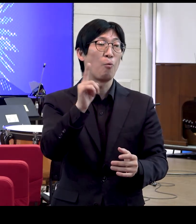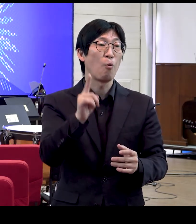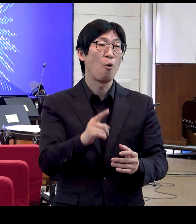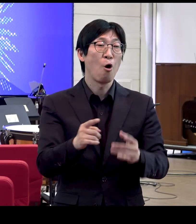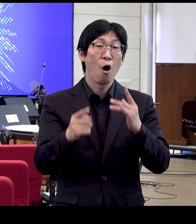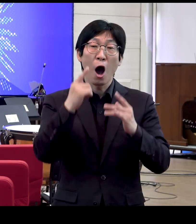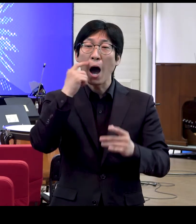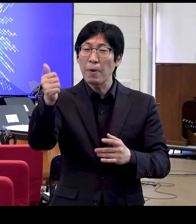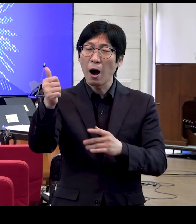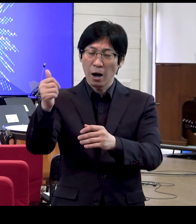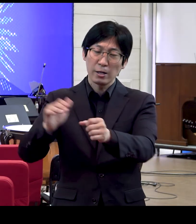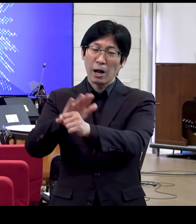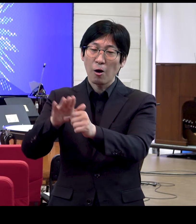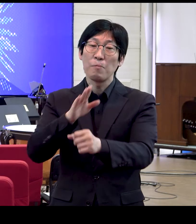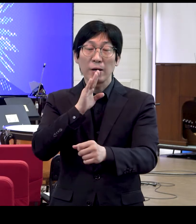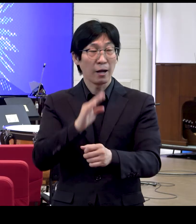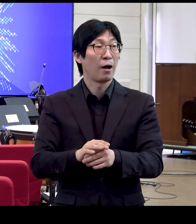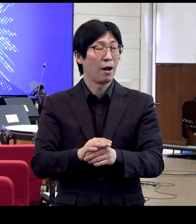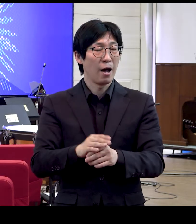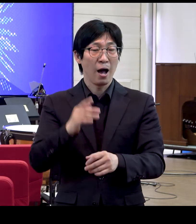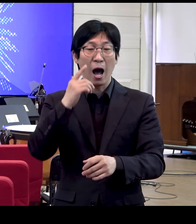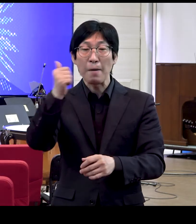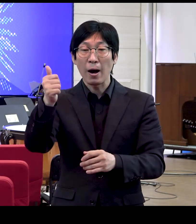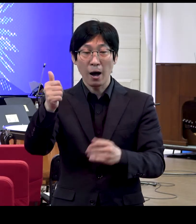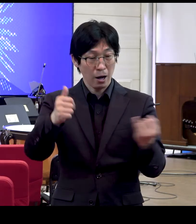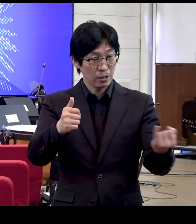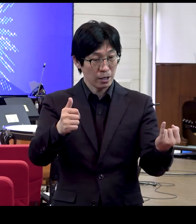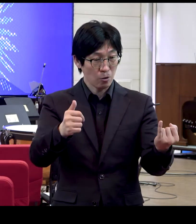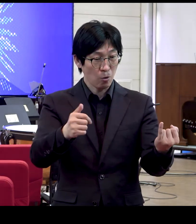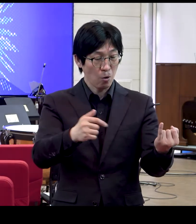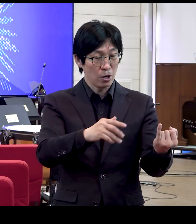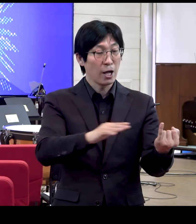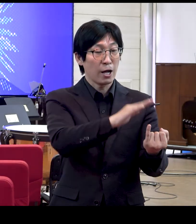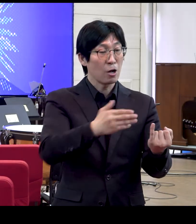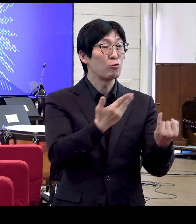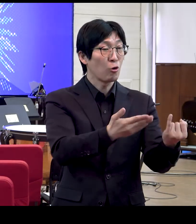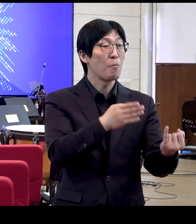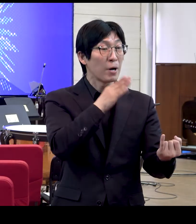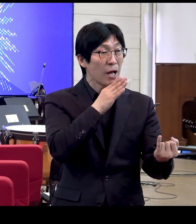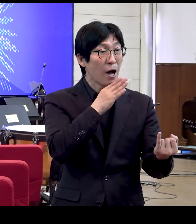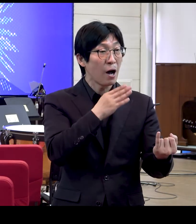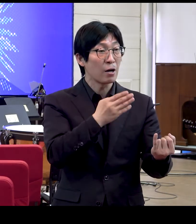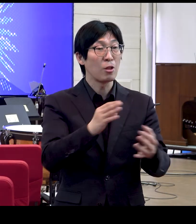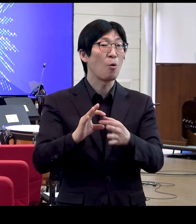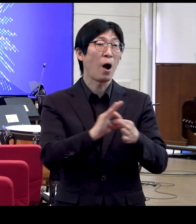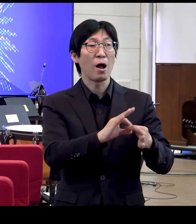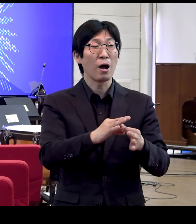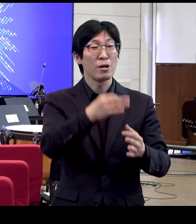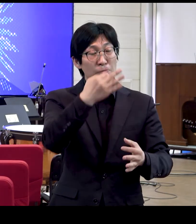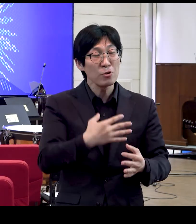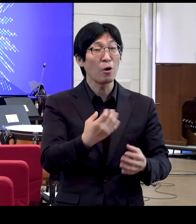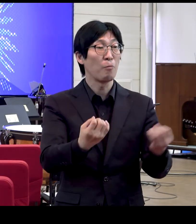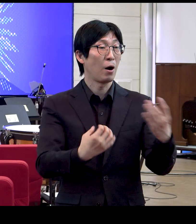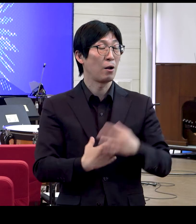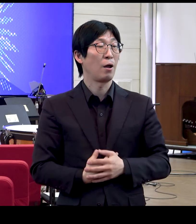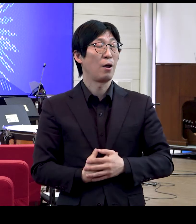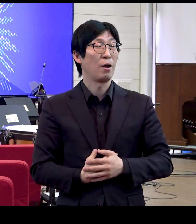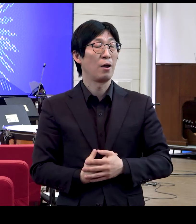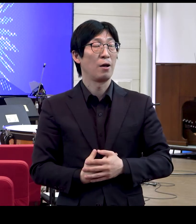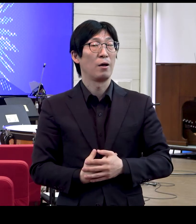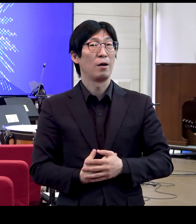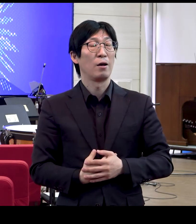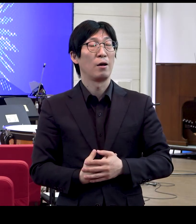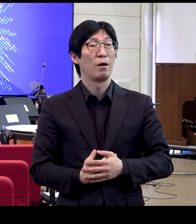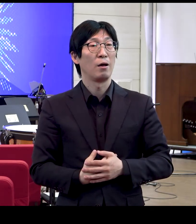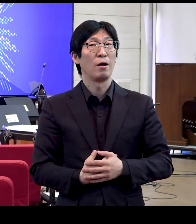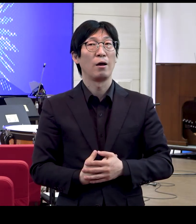사실은. 근데 그 아버지가 정말 또 자녀를 사랑해. 그런데 이 자매는 너무 힘든 거예요, 그 아버지가. 얼마나 힘들었냐면요,